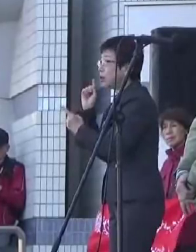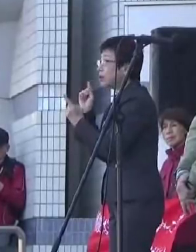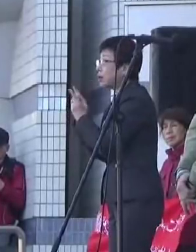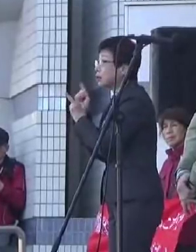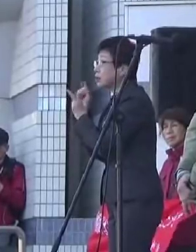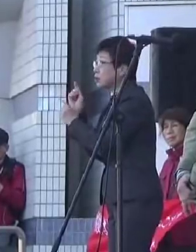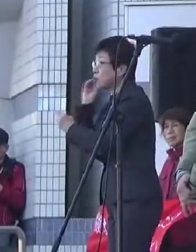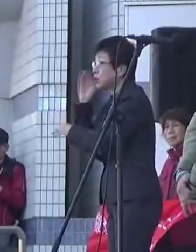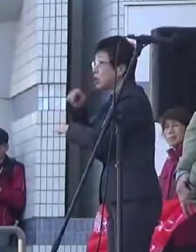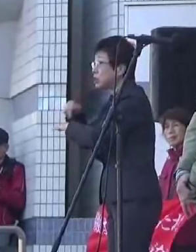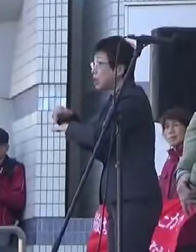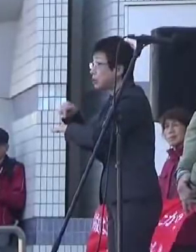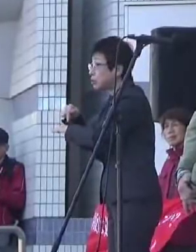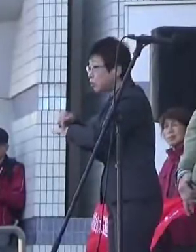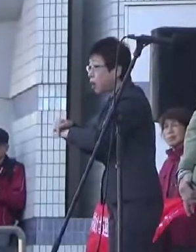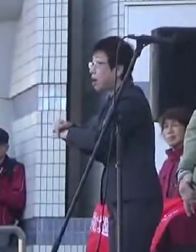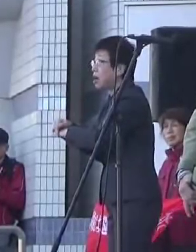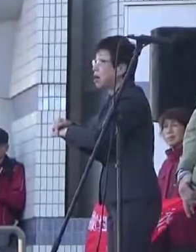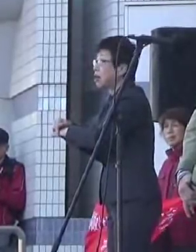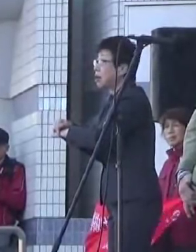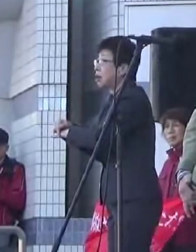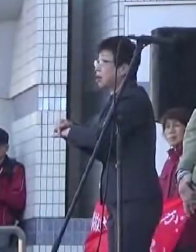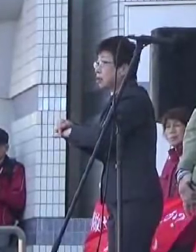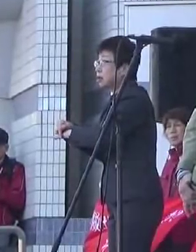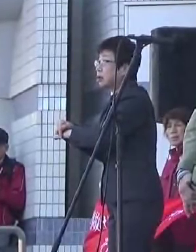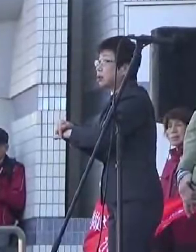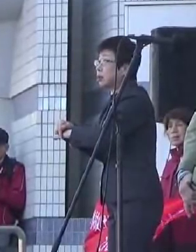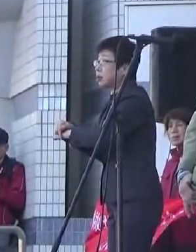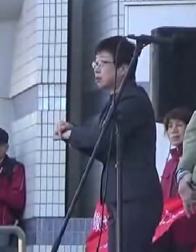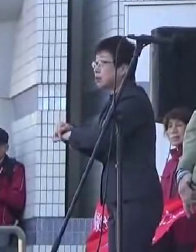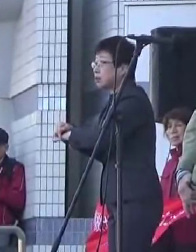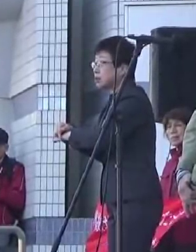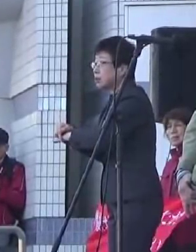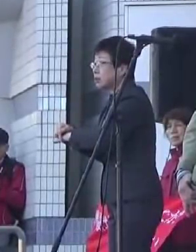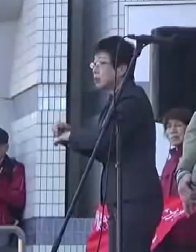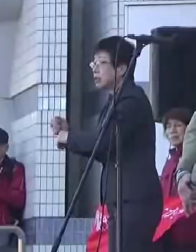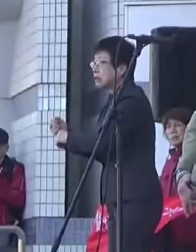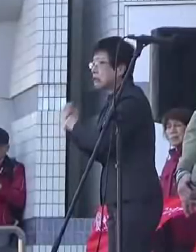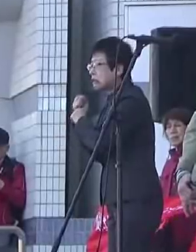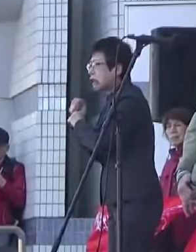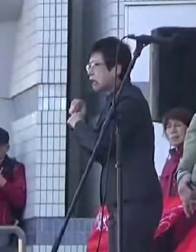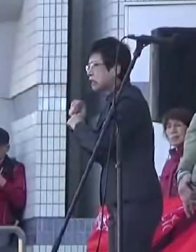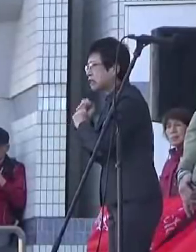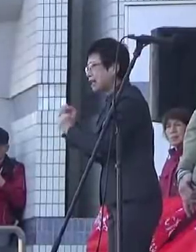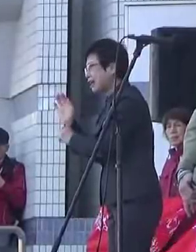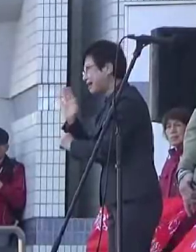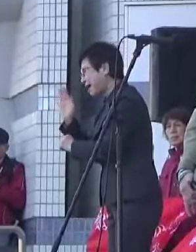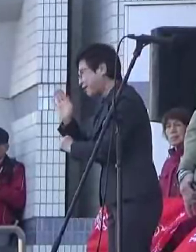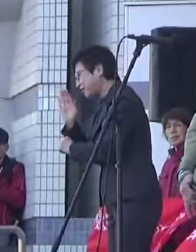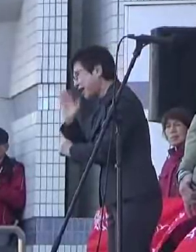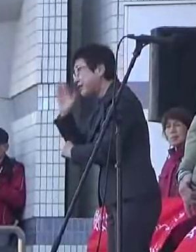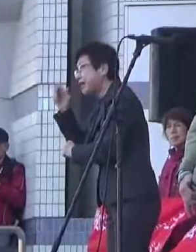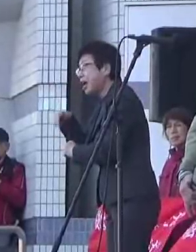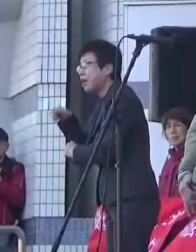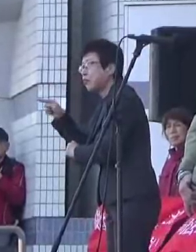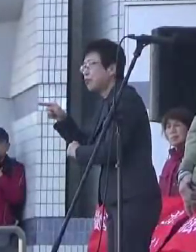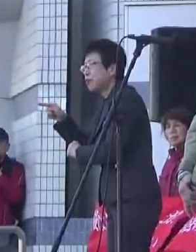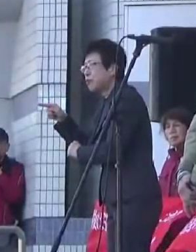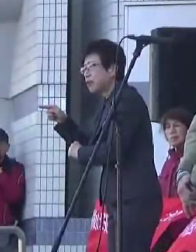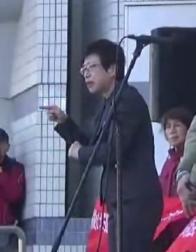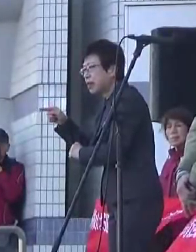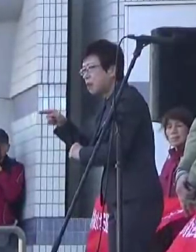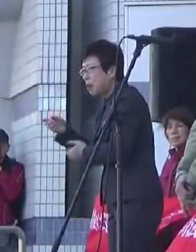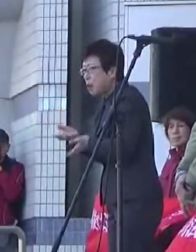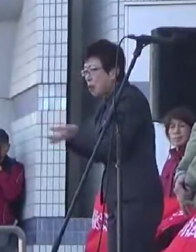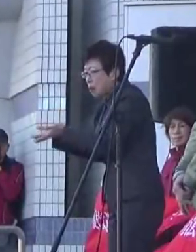のは、私はその避難させたくない政府によって見せしめの